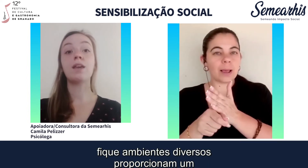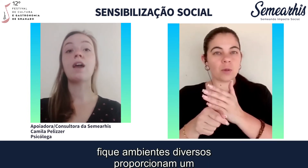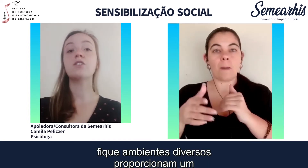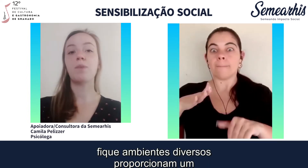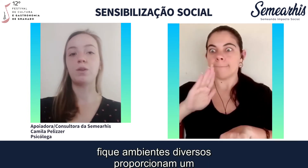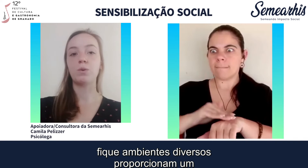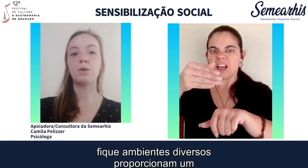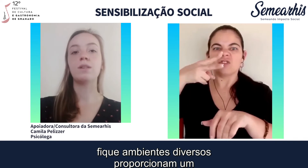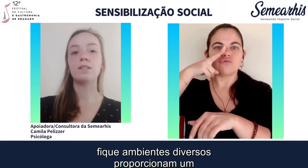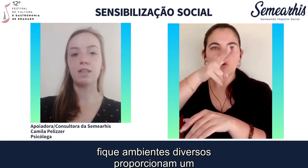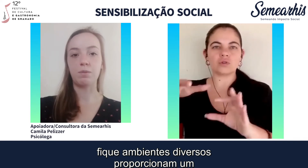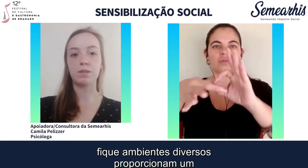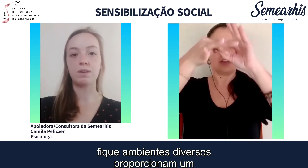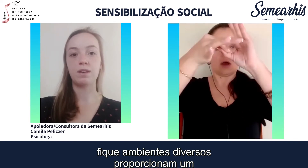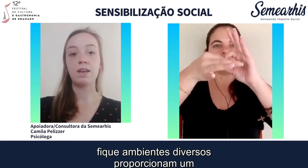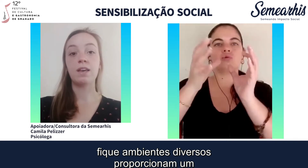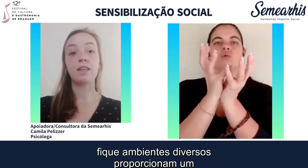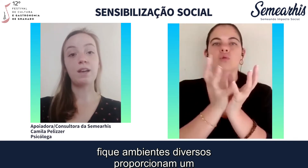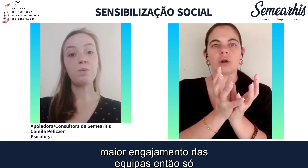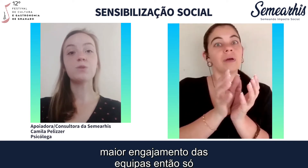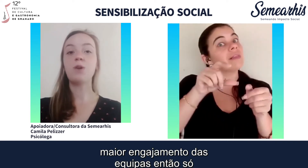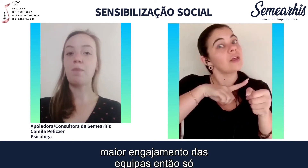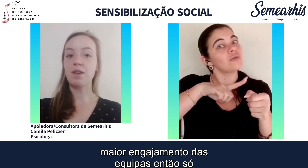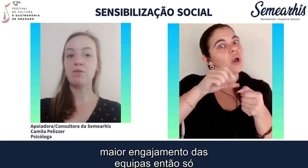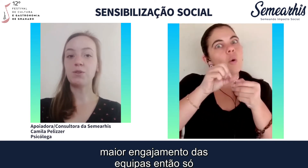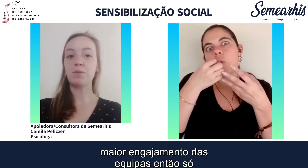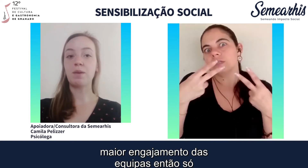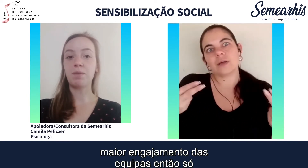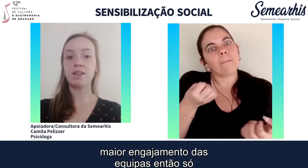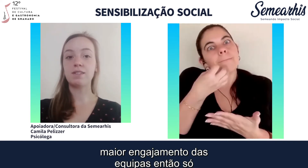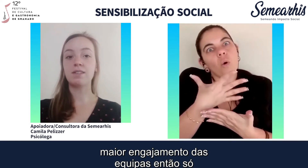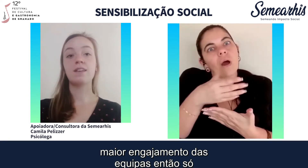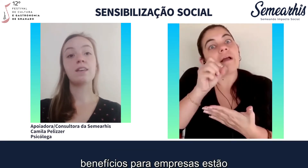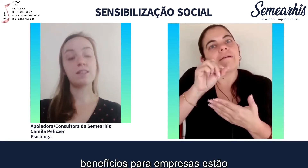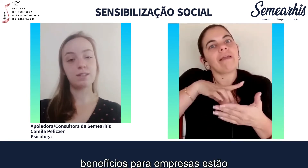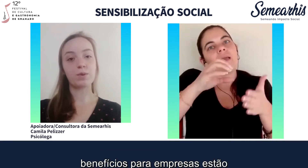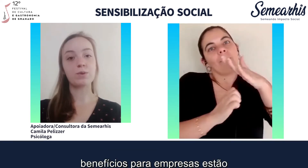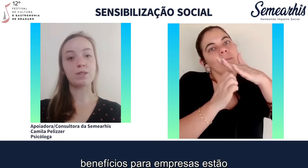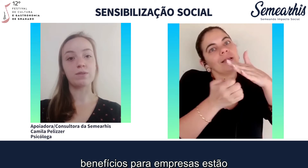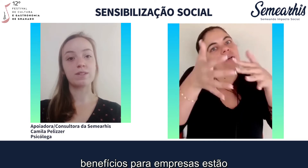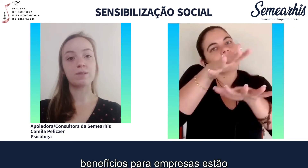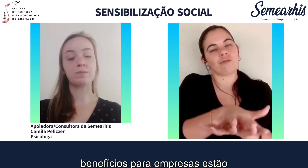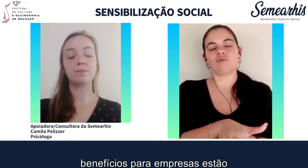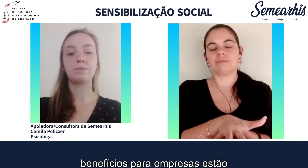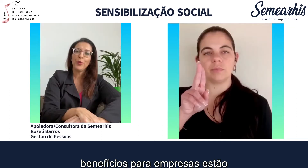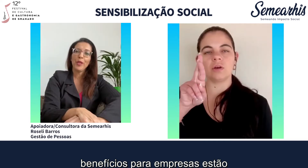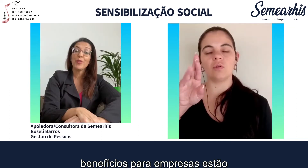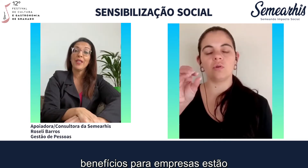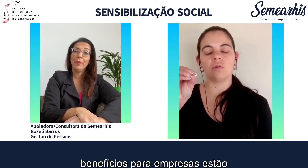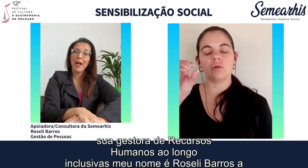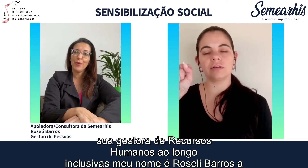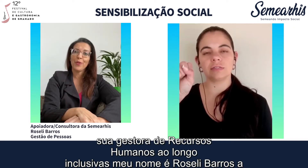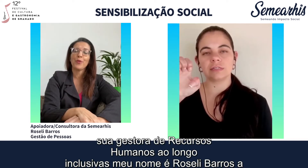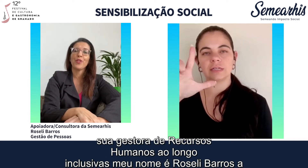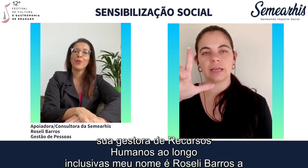maior engajamento das equipes. Então, só há benefícios para empresas que são inclusivas. Meu nome é